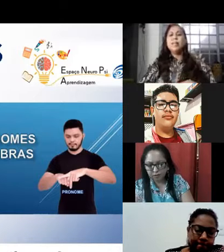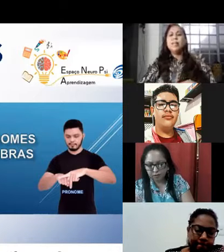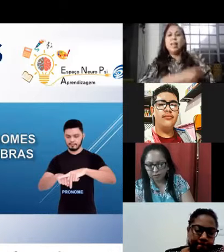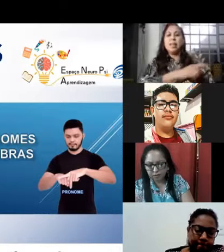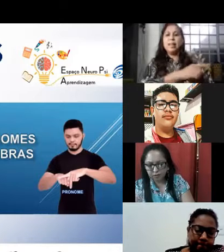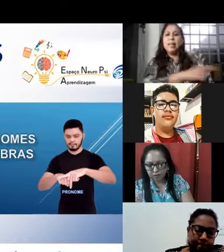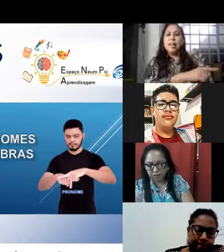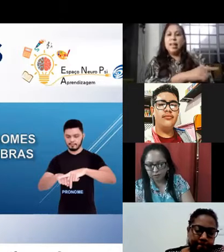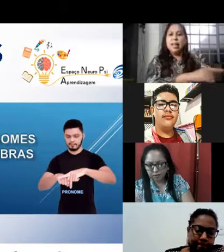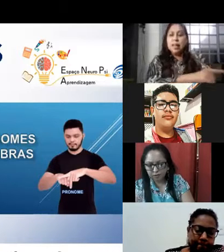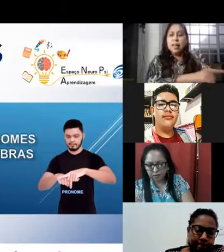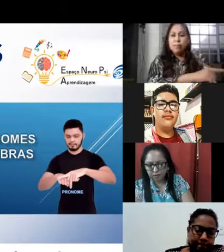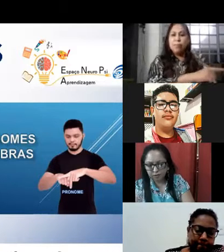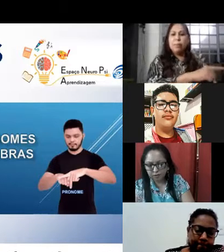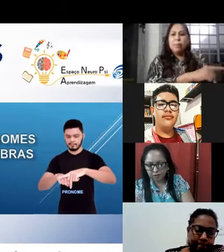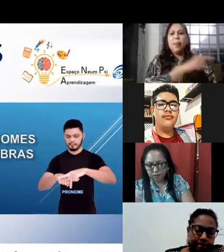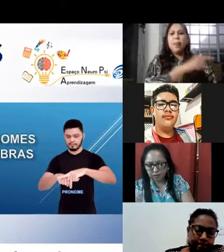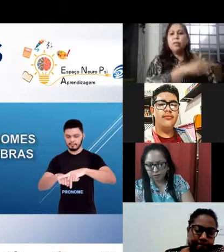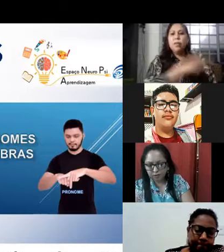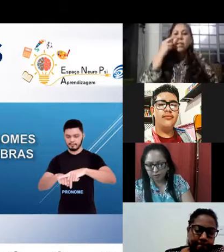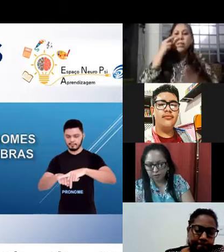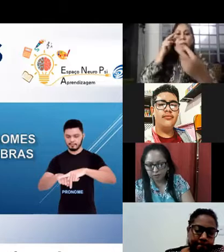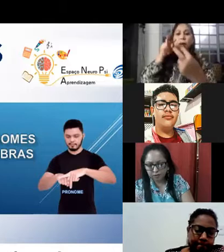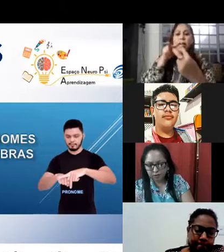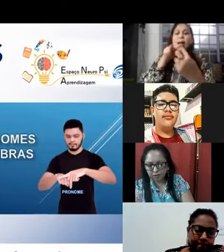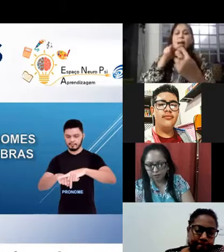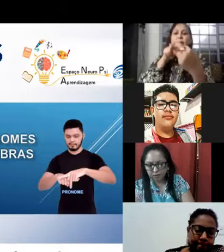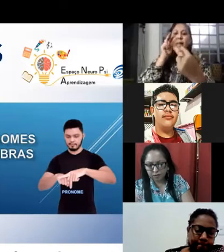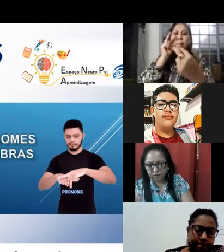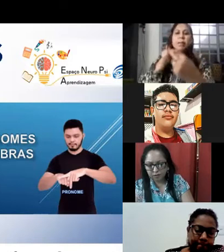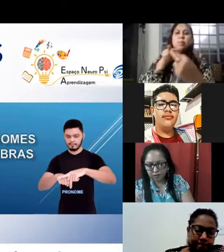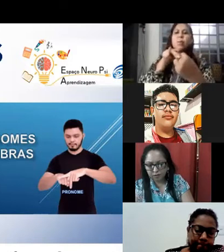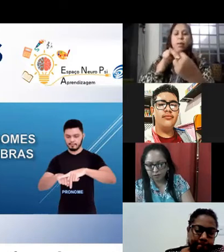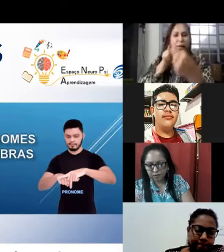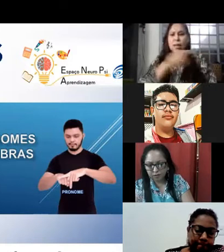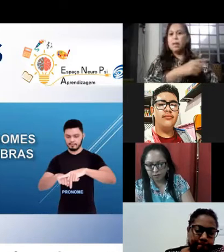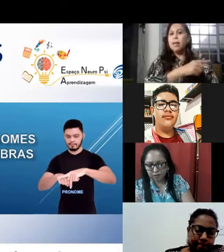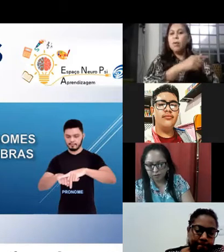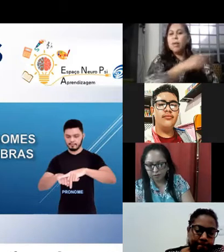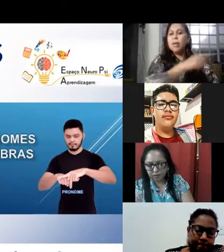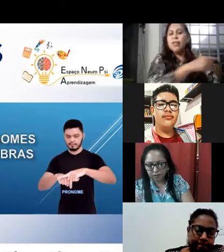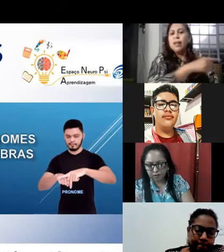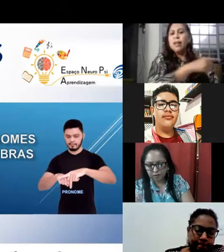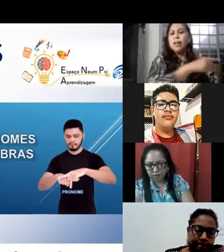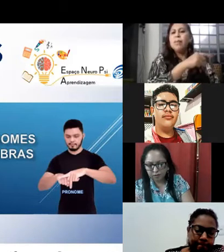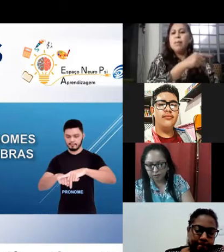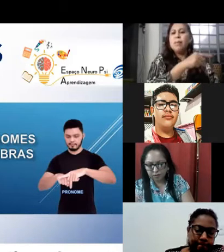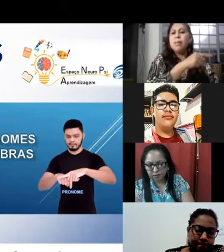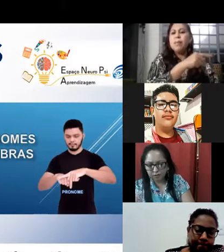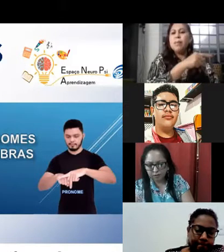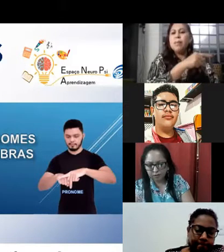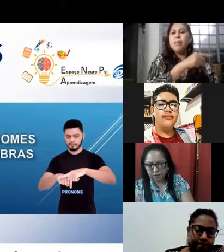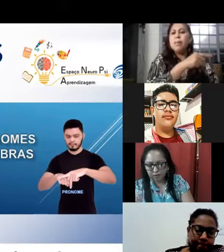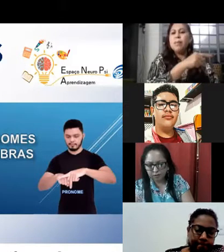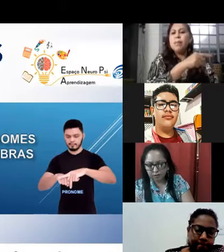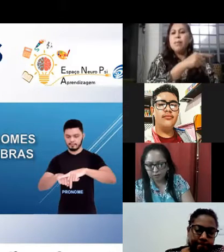o apontamento vai para a pessoa, para o ele, né? Ou ela. Da mesma forma, quando